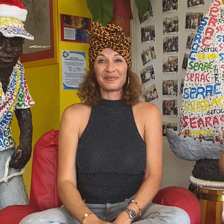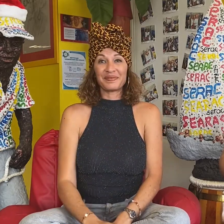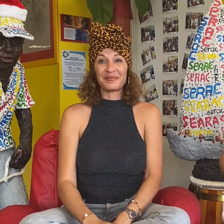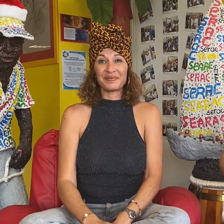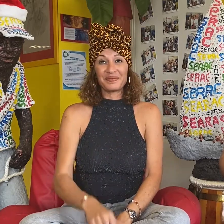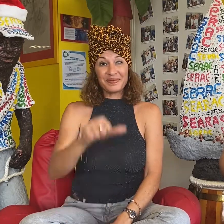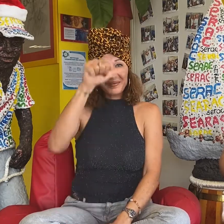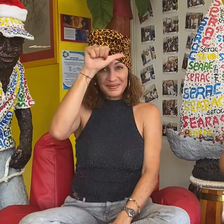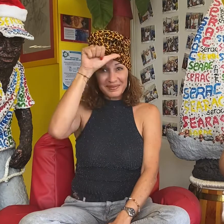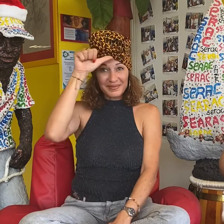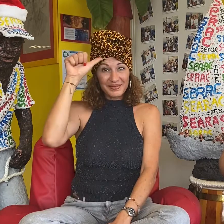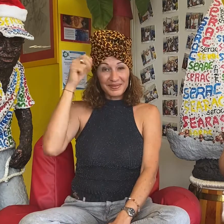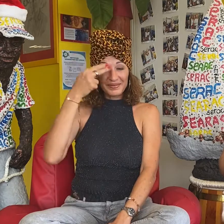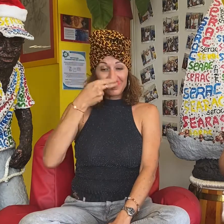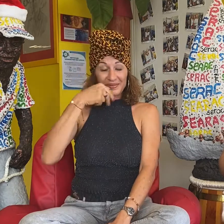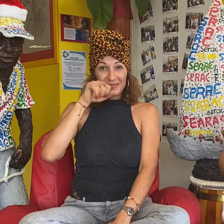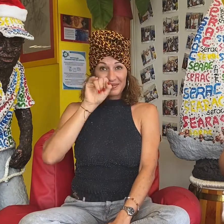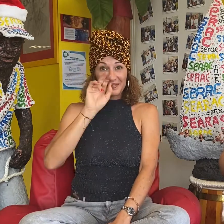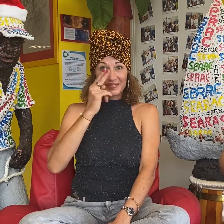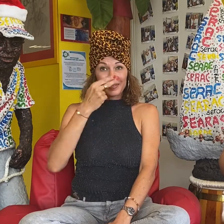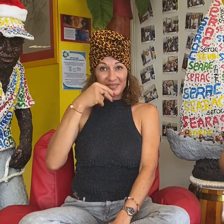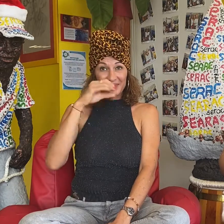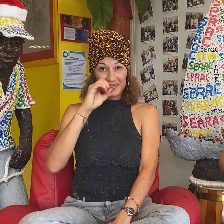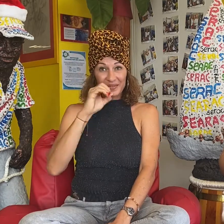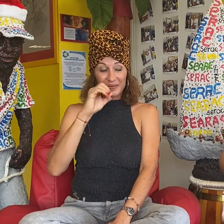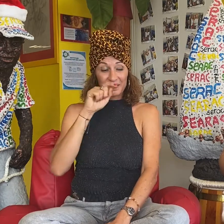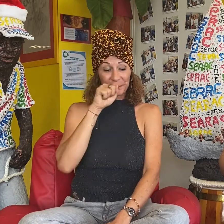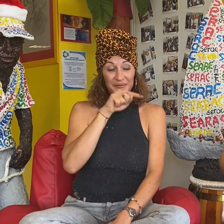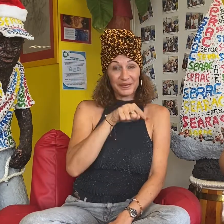Nino et Pili posent les boules.